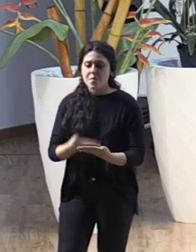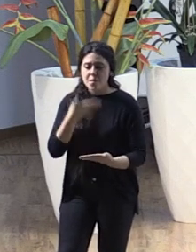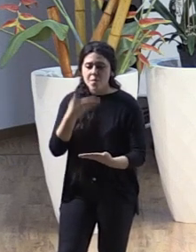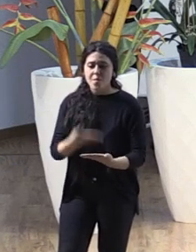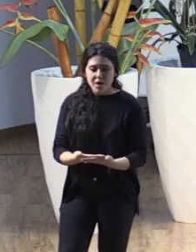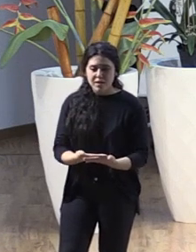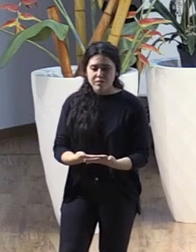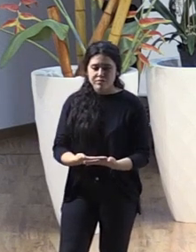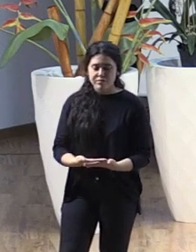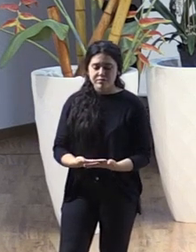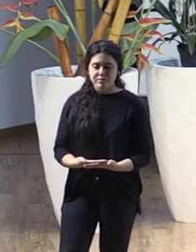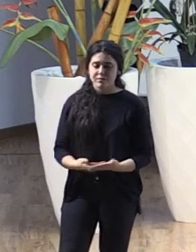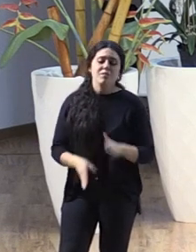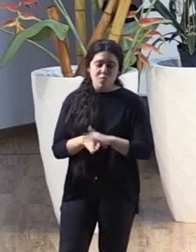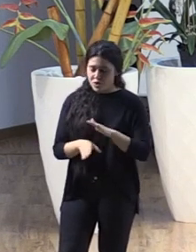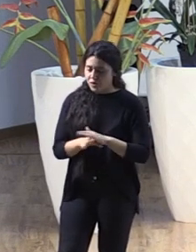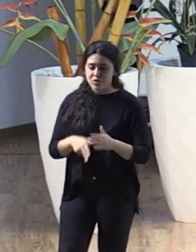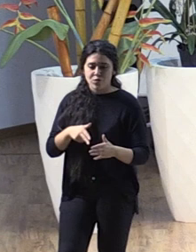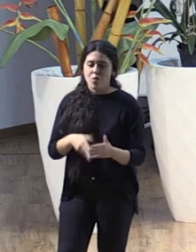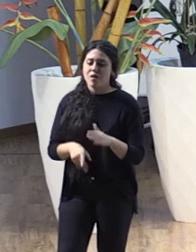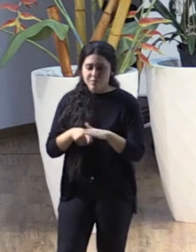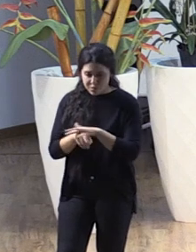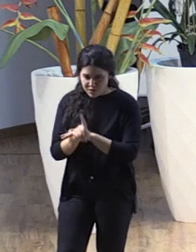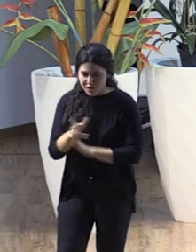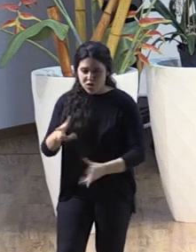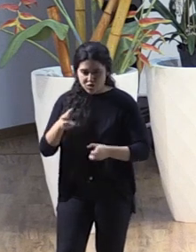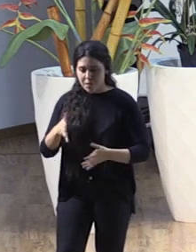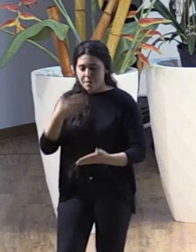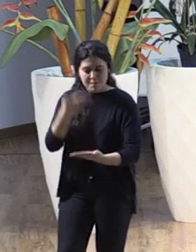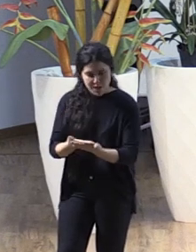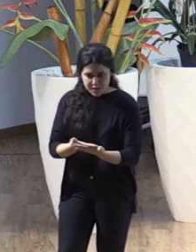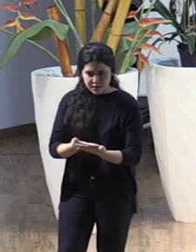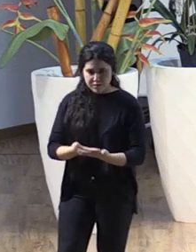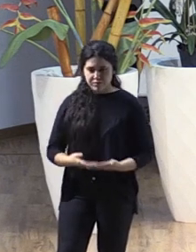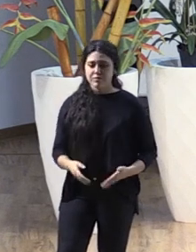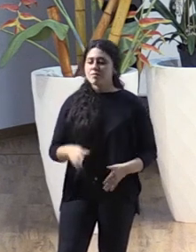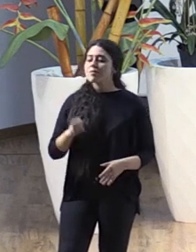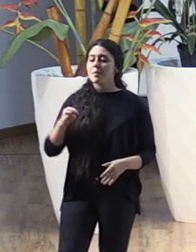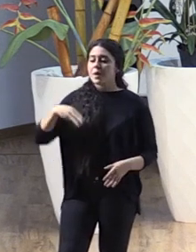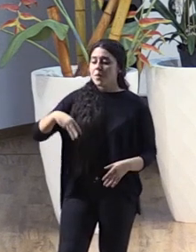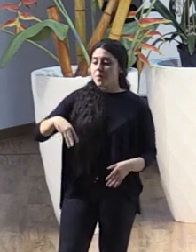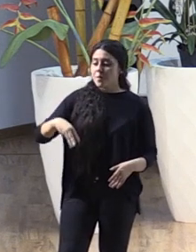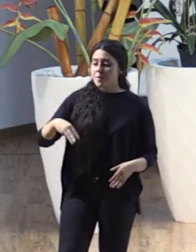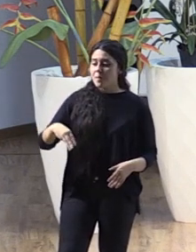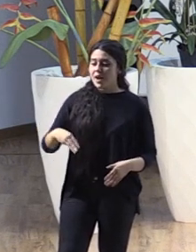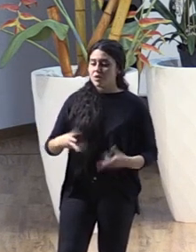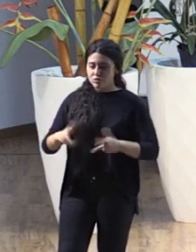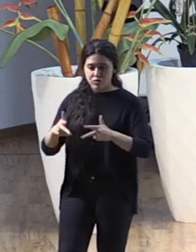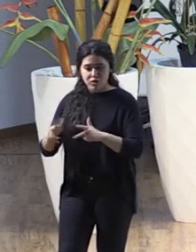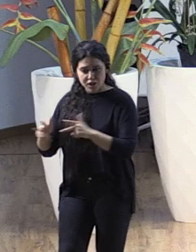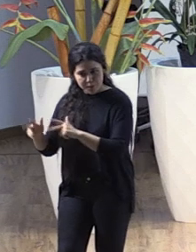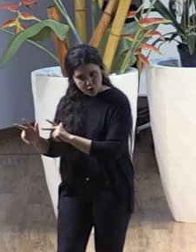y voy a seguir construyendo derechos. Pero esa democracia que decía Marco, hemos de seguir profundizando en ver